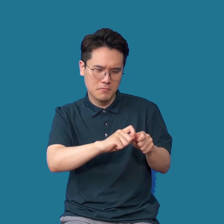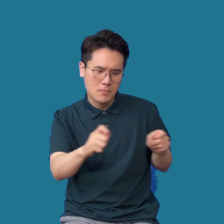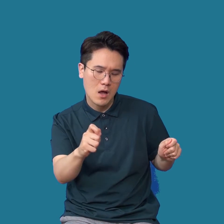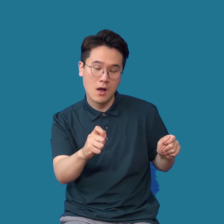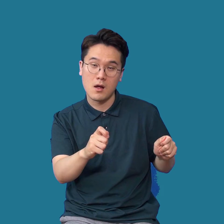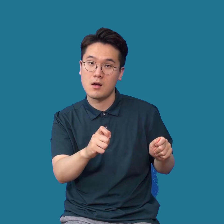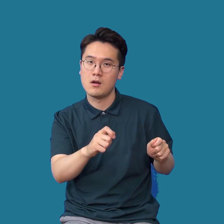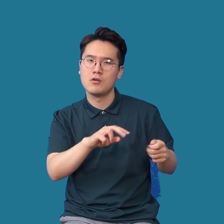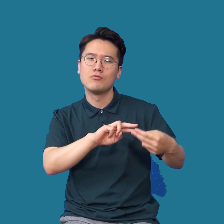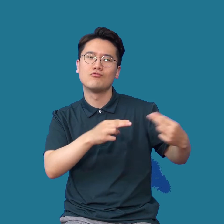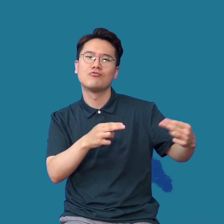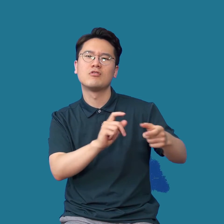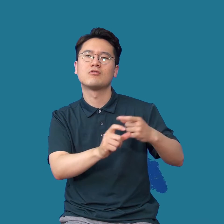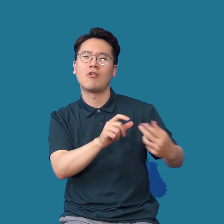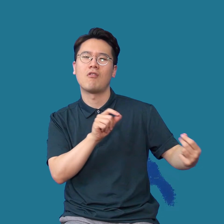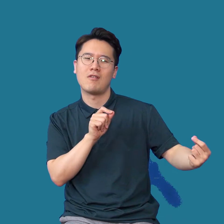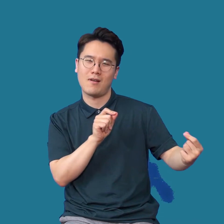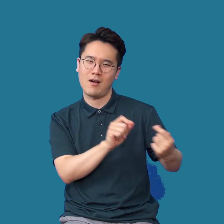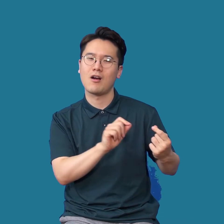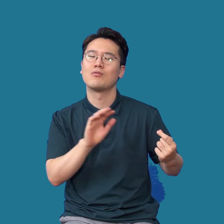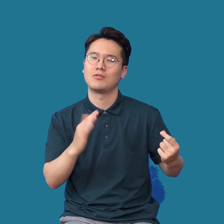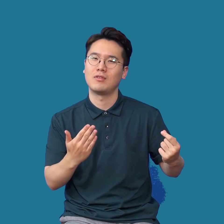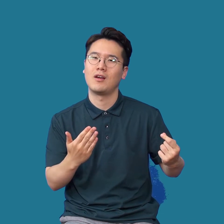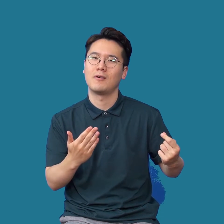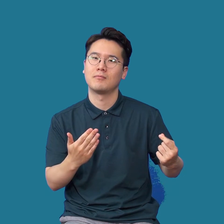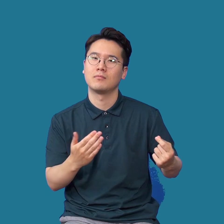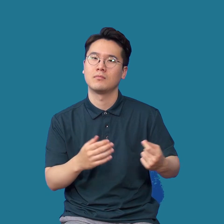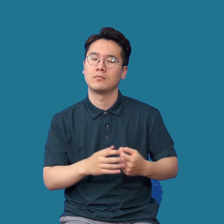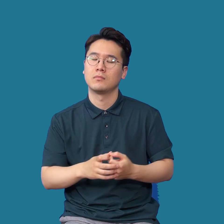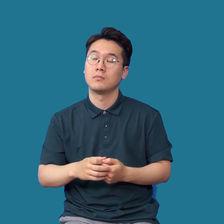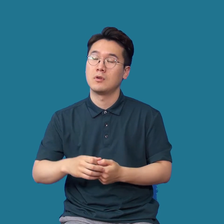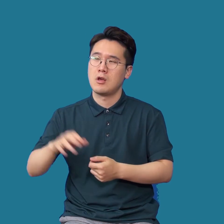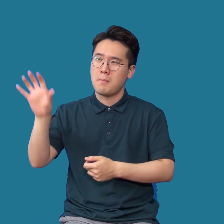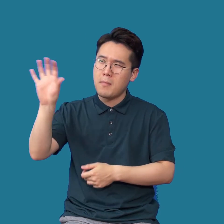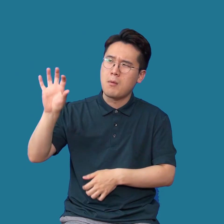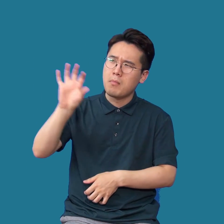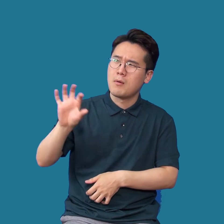바람이 불면 불수록 하나님은 우리를 더 가까이